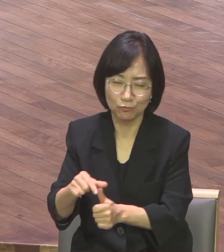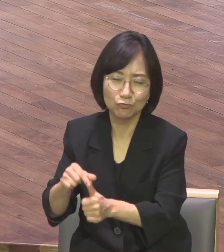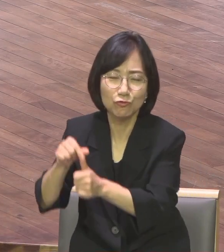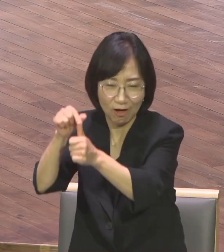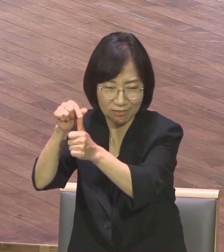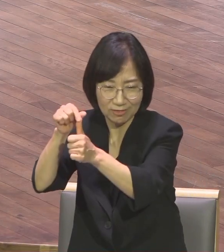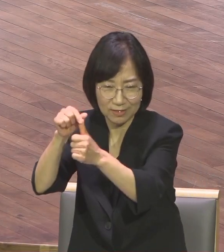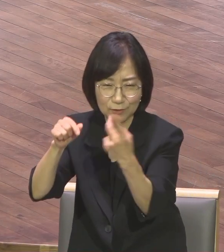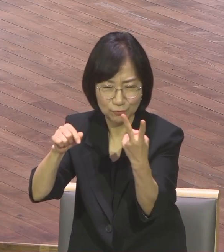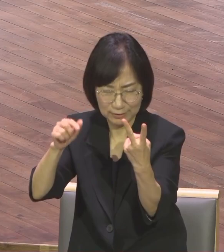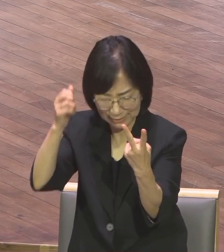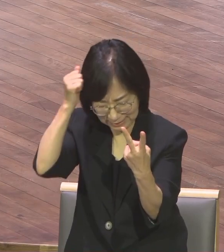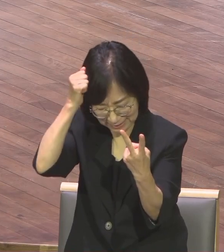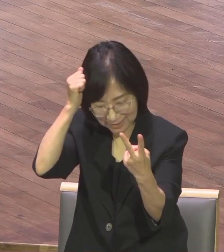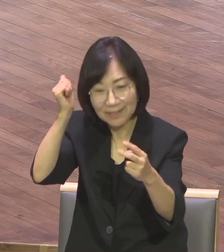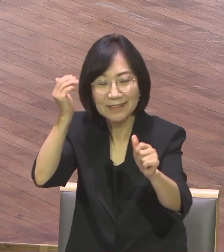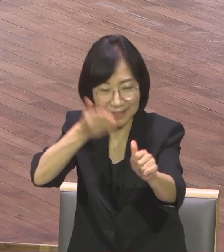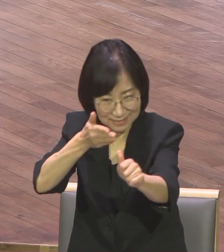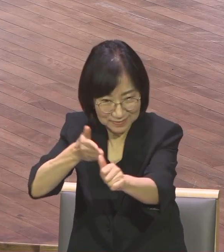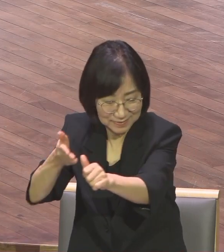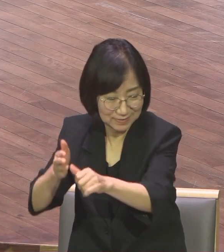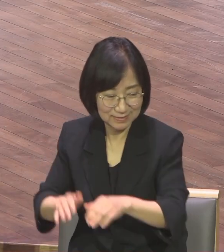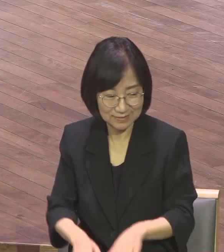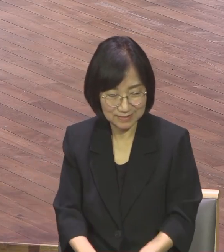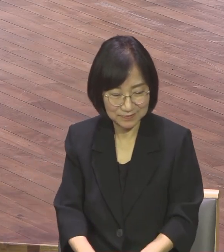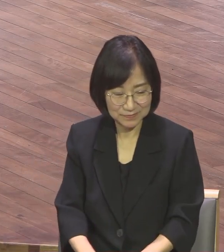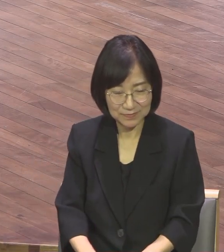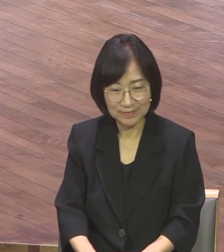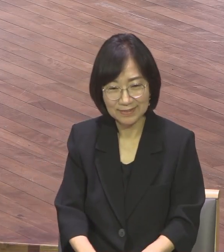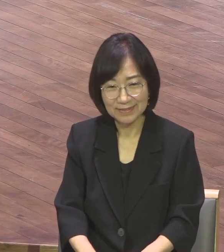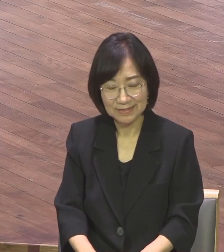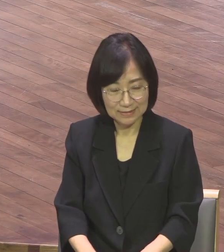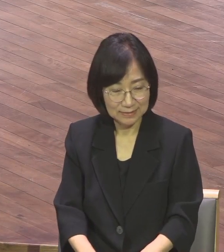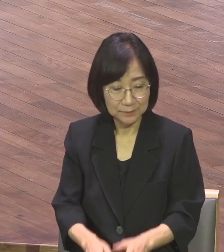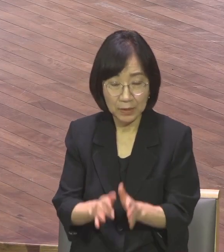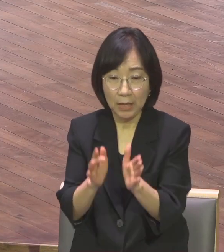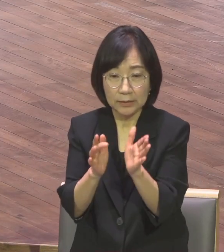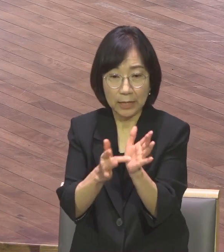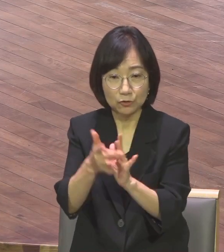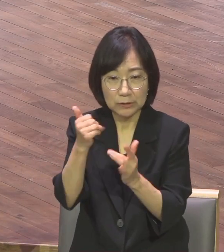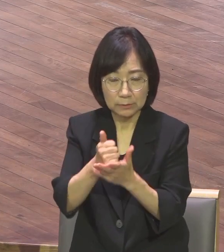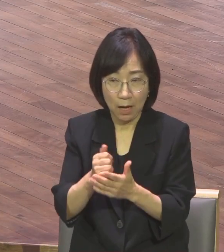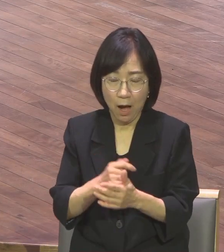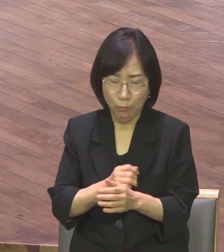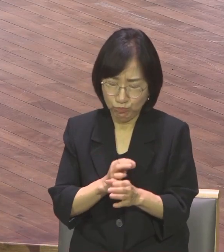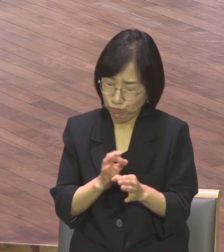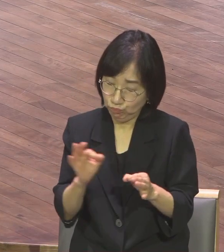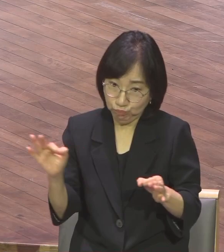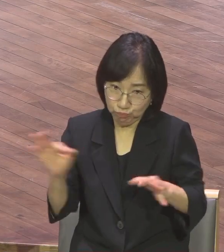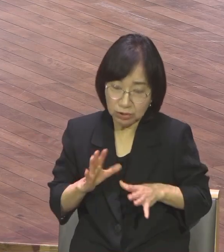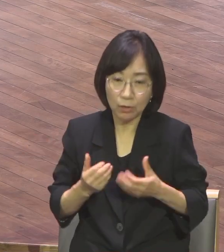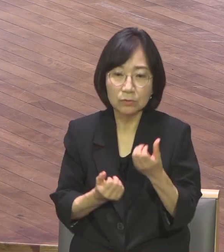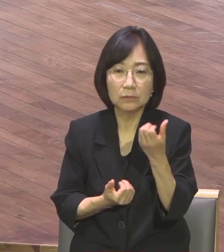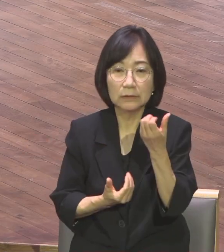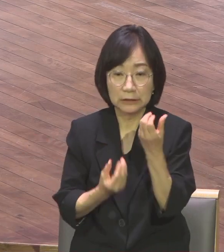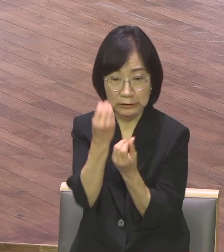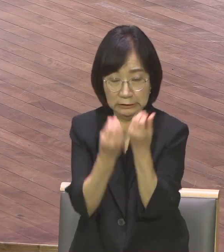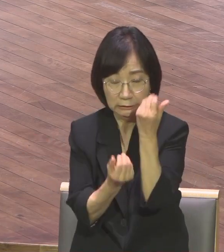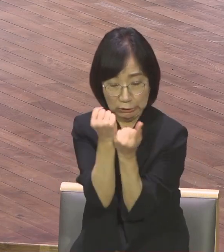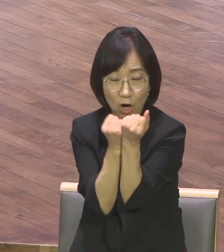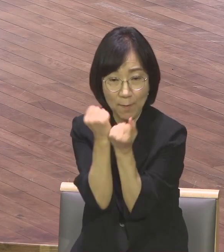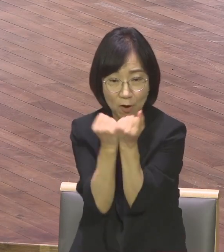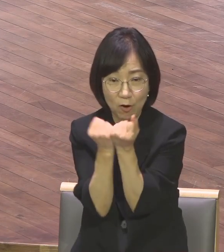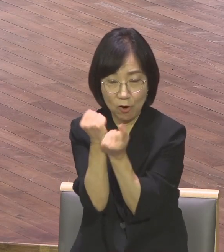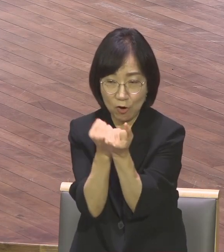바랍니다. 마가복음 9장 43절 이후에 보면 예수님께서 섬뜩한 비유를 그렇게 들어서 우리에게 지옥에